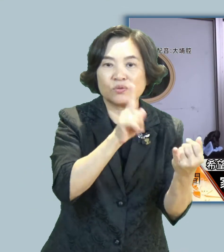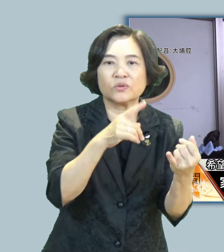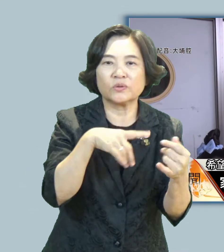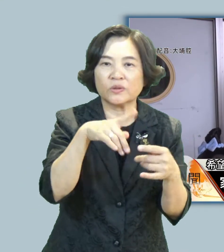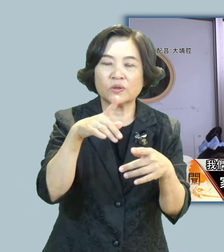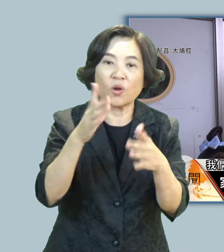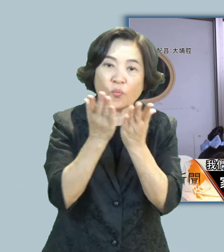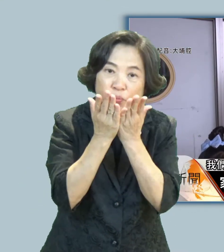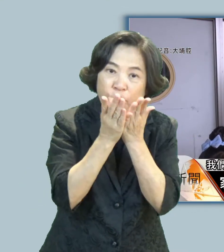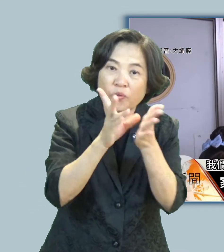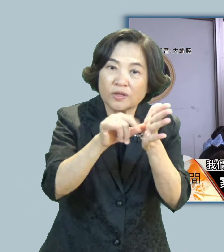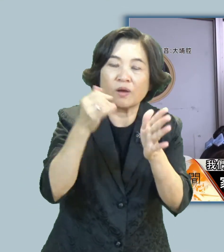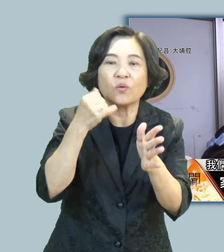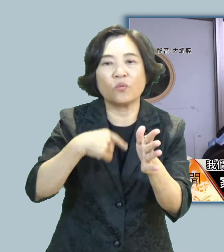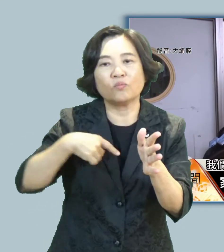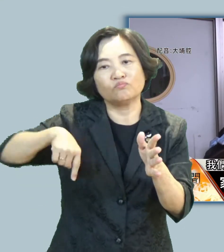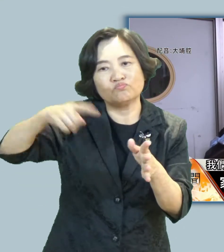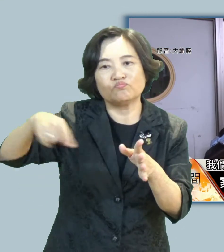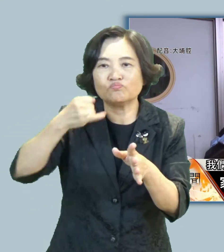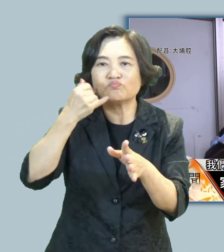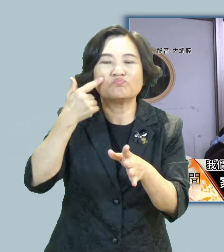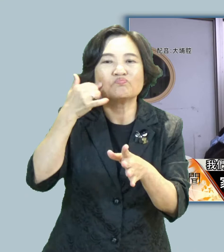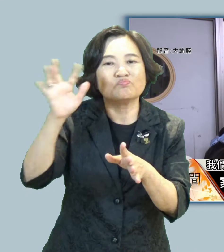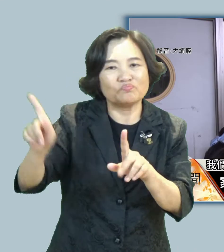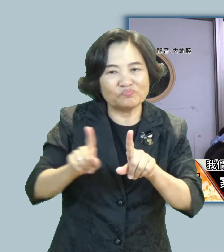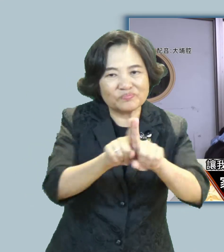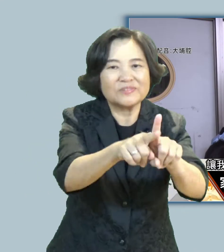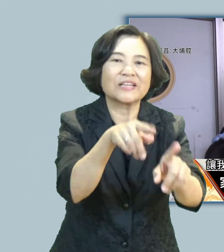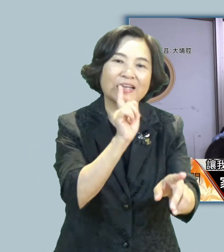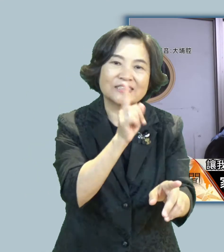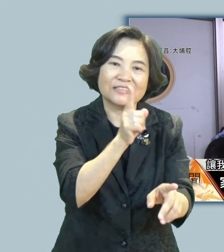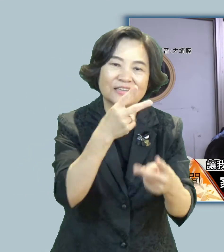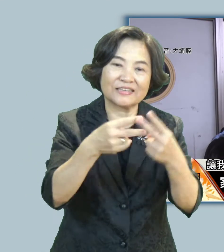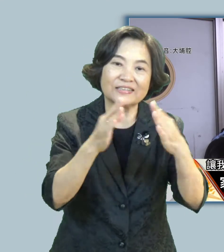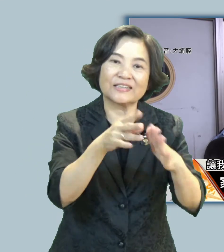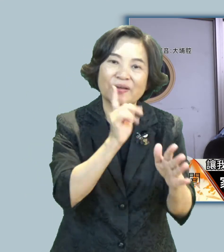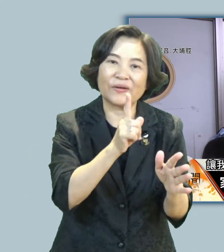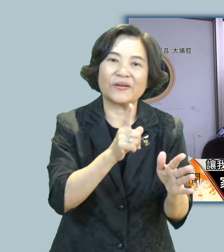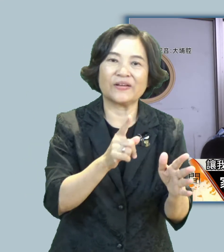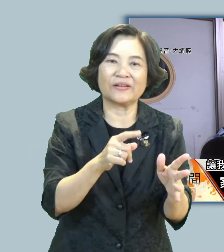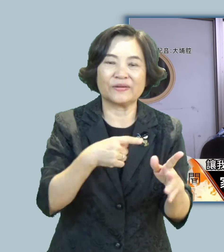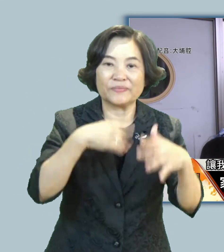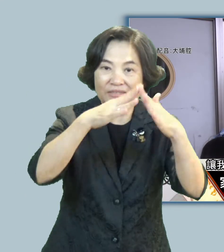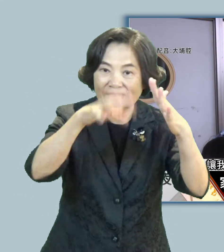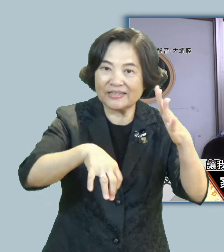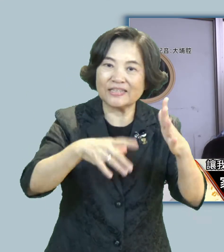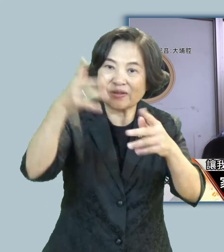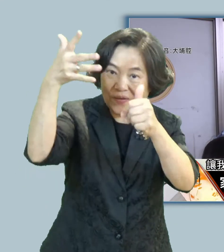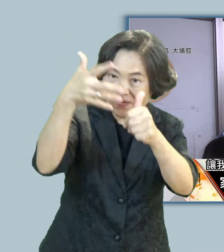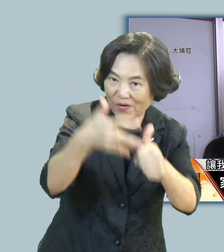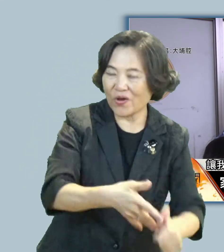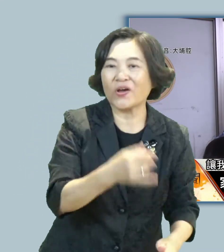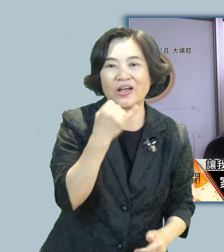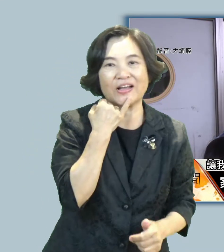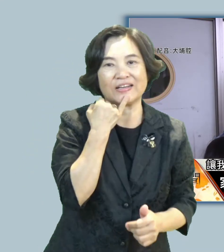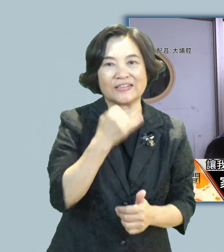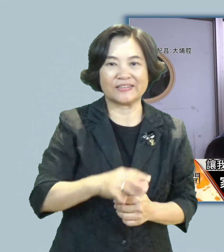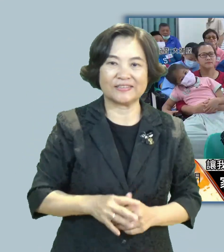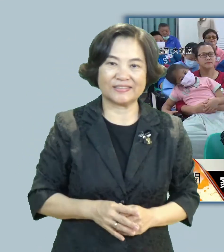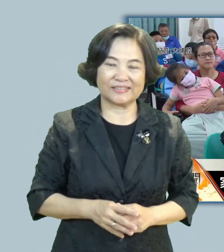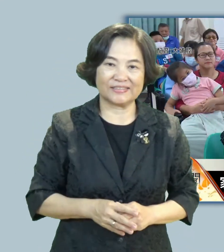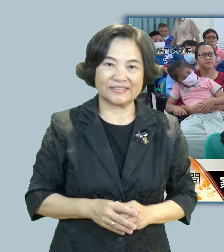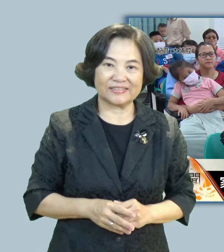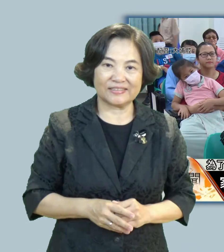宵時間哦，喺只飛機哦，行嚟只嚟學客化，啊，讓啲人冇開傳統哦，即流傳落